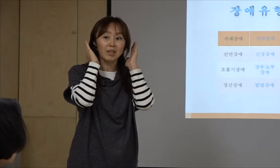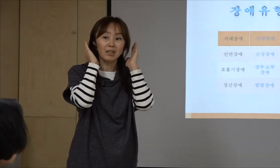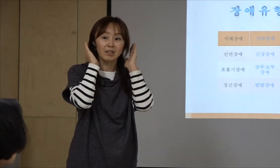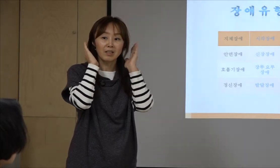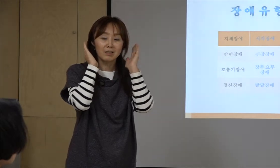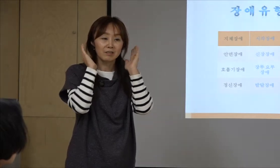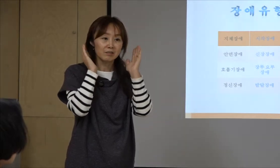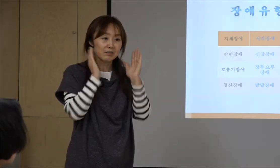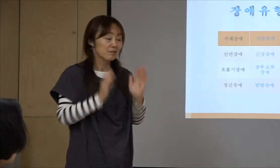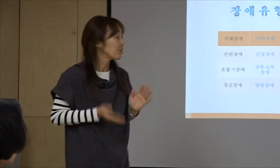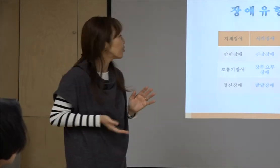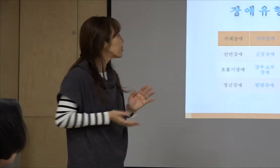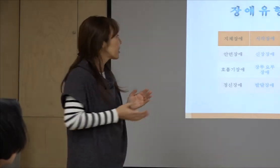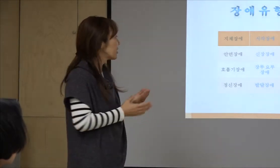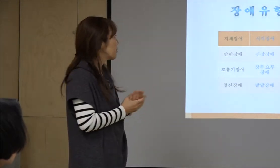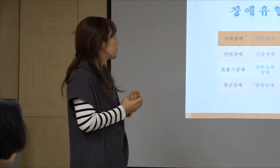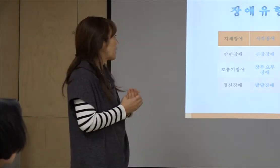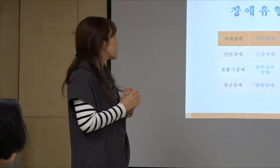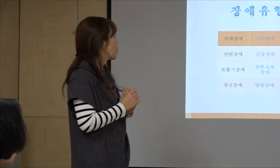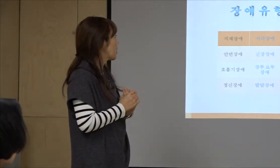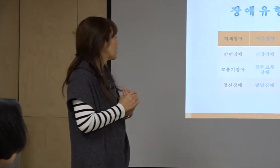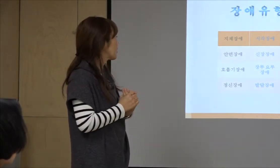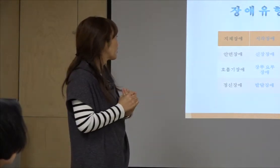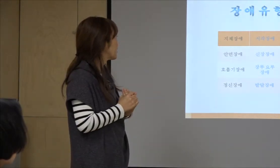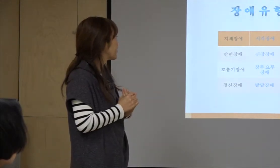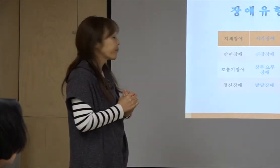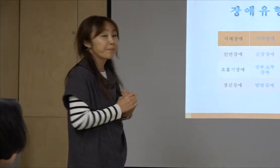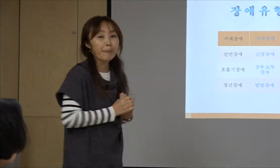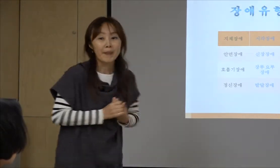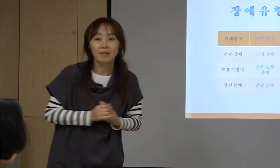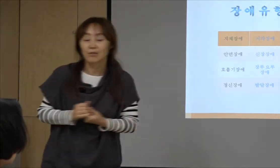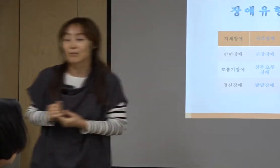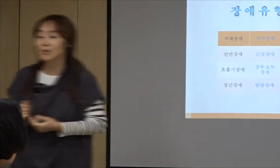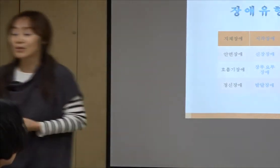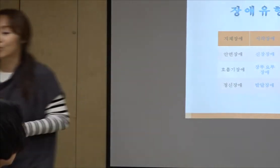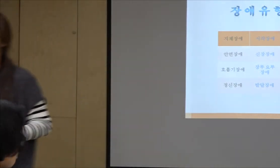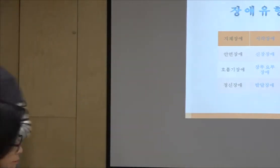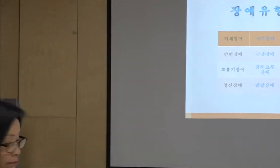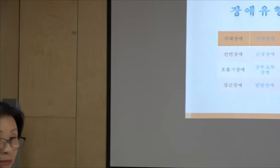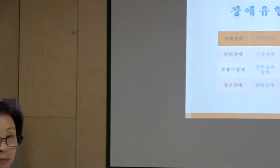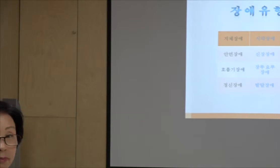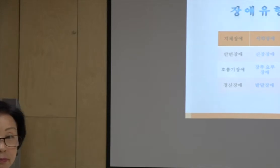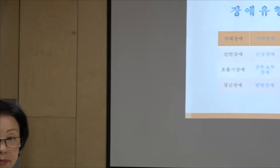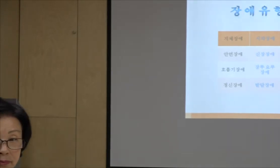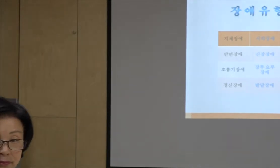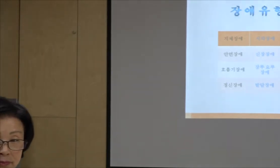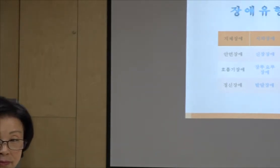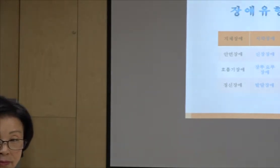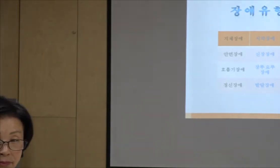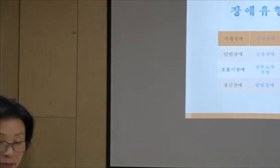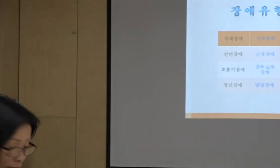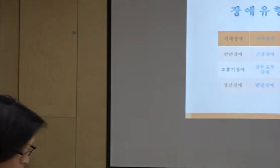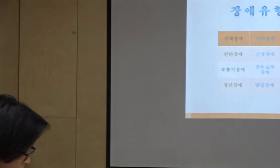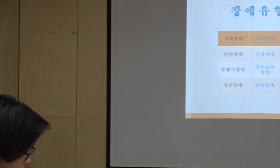때문에 언어장애가 대부분 같이 와요. 그래서 선생님 넘겨주셔야 되는데 도움을 받고